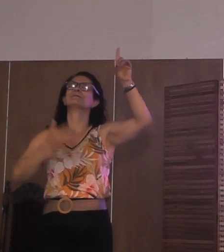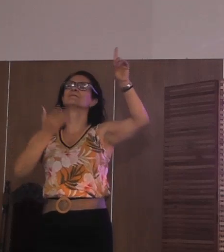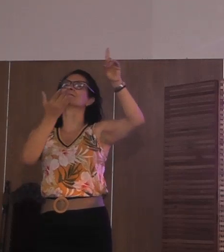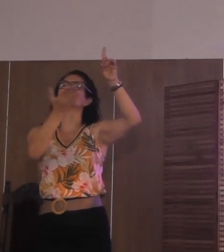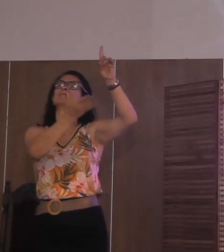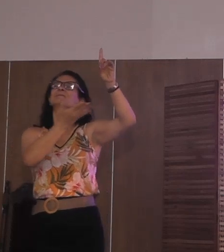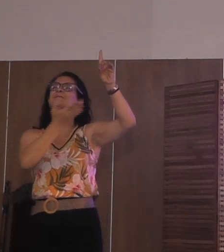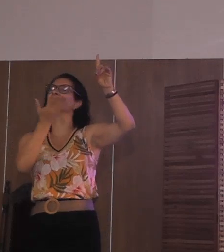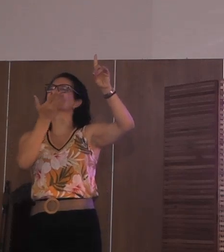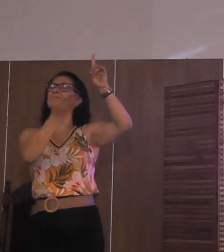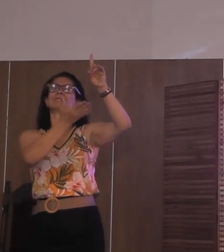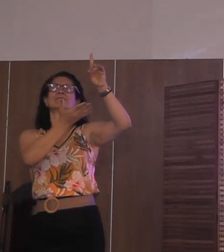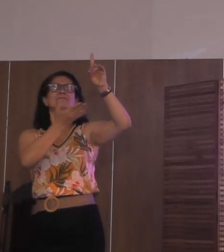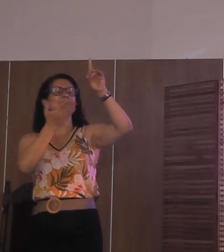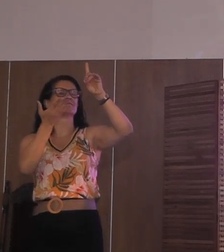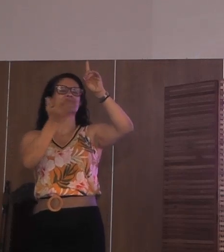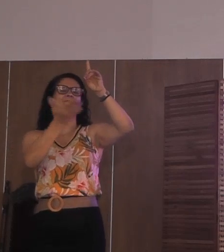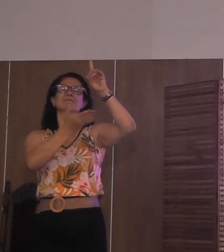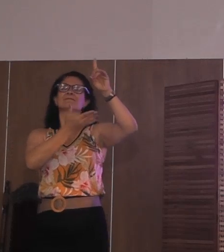amam,